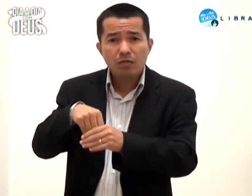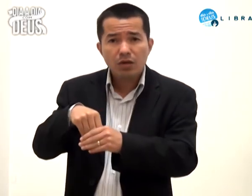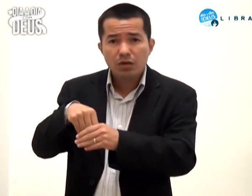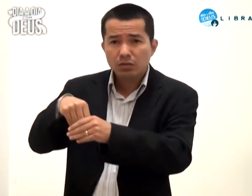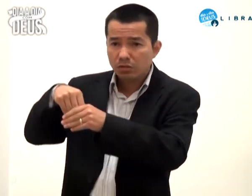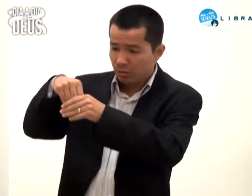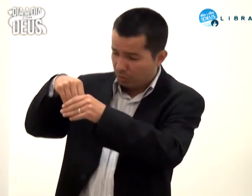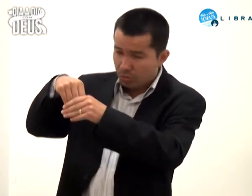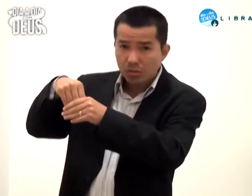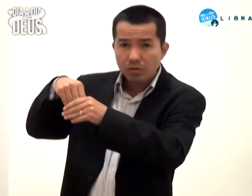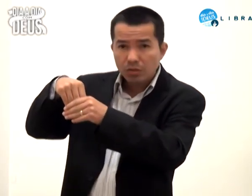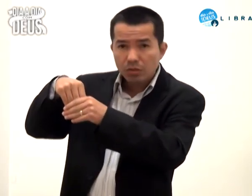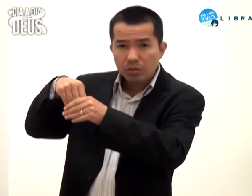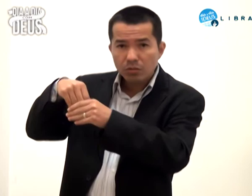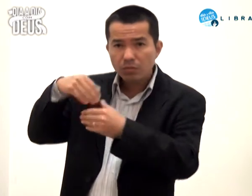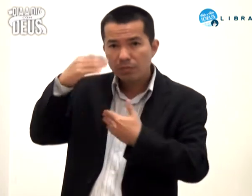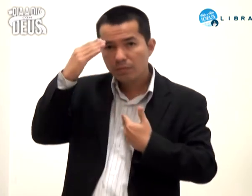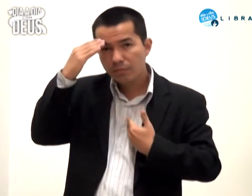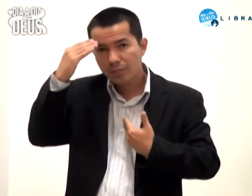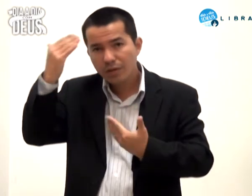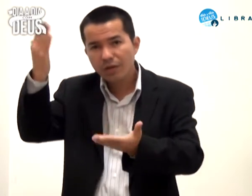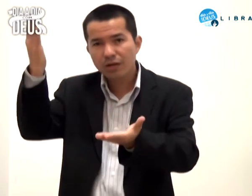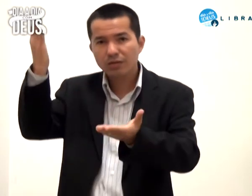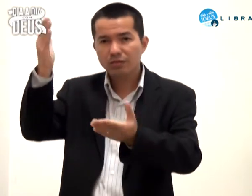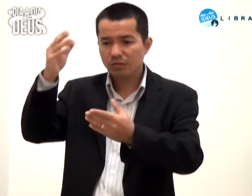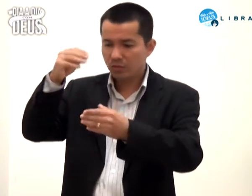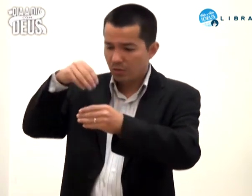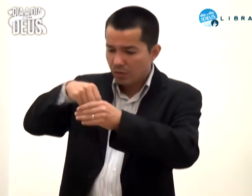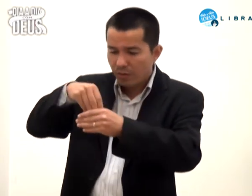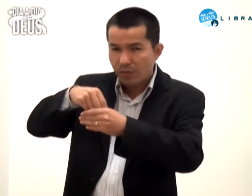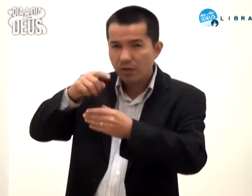valores que estão por trás de uma oferta? Gratidão,